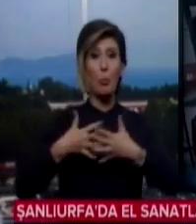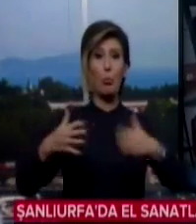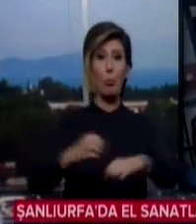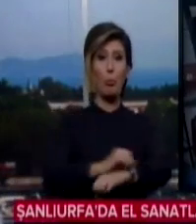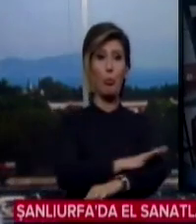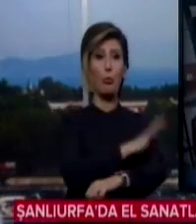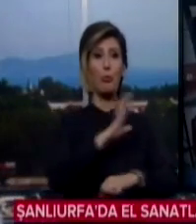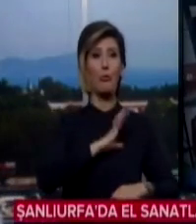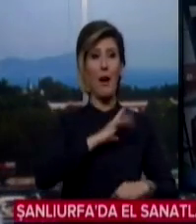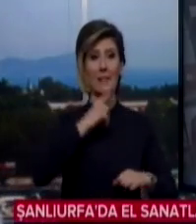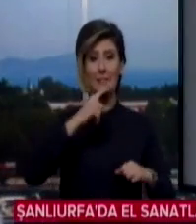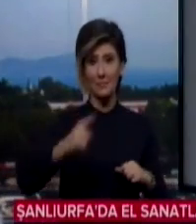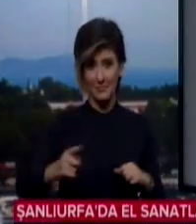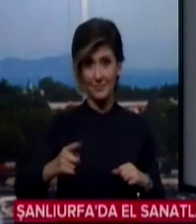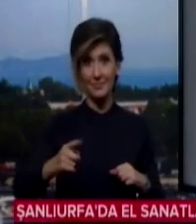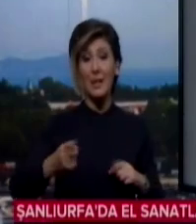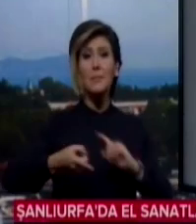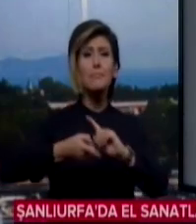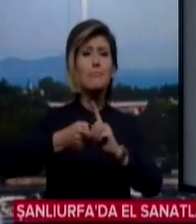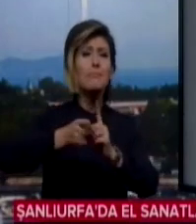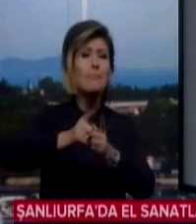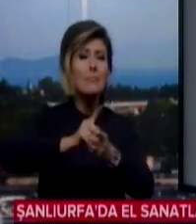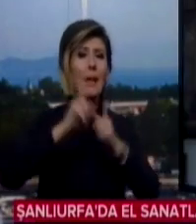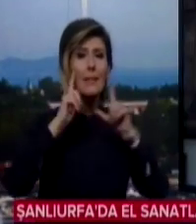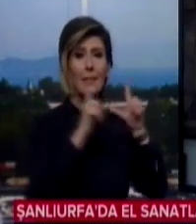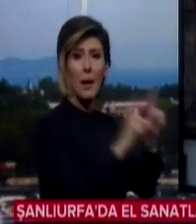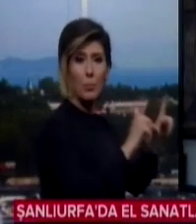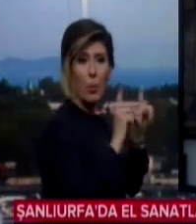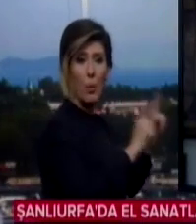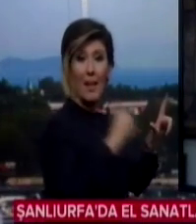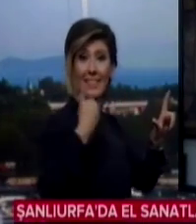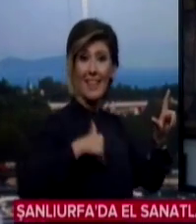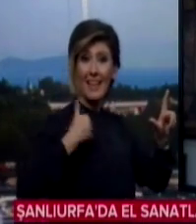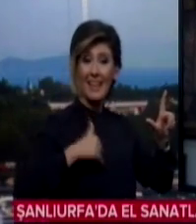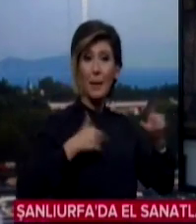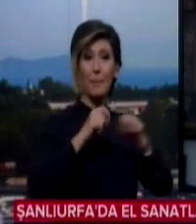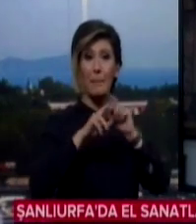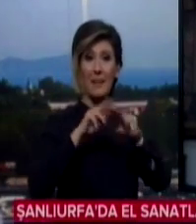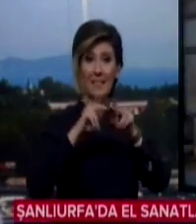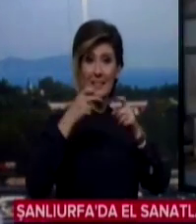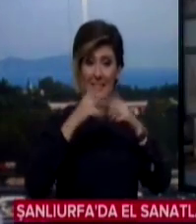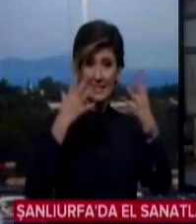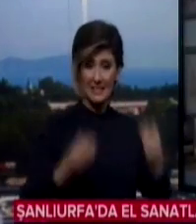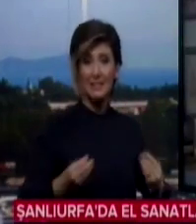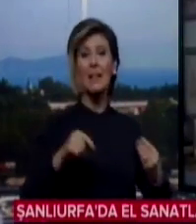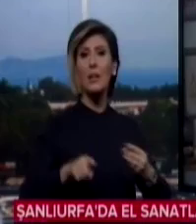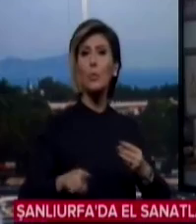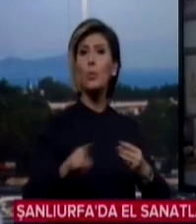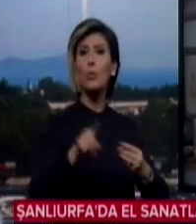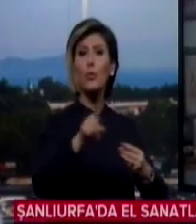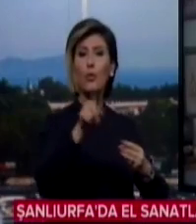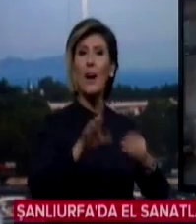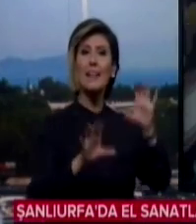bir gurur duyuyoruz. Birbirinden güzel tablolar, deri ve bakırın buluştuğu levhalar. Şanlıurfa'daki sergide yer